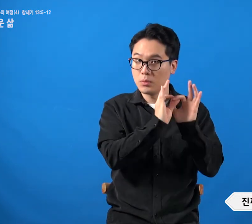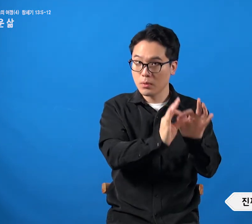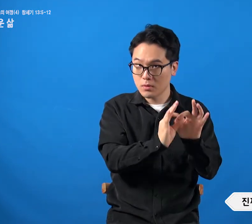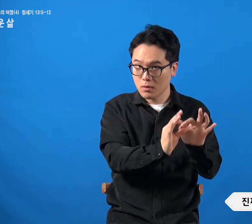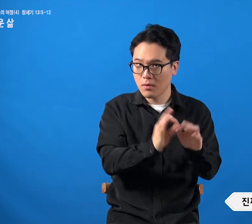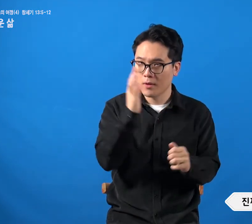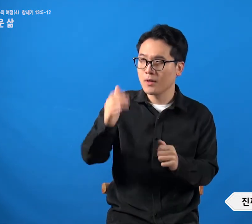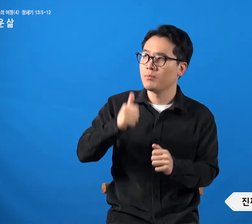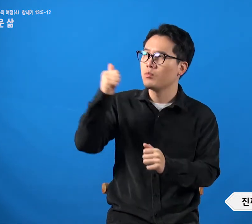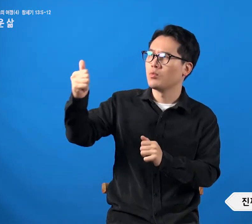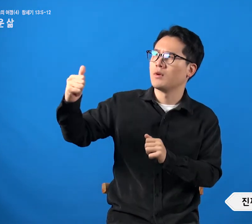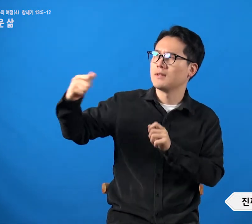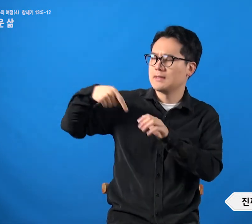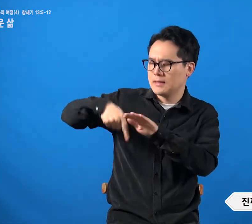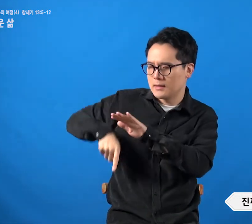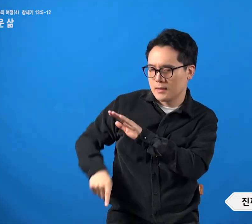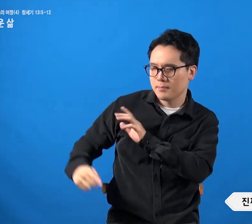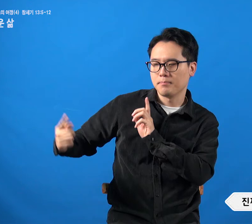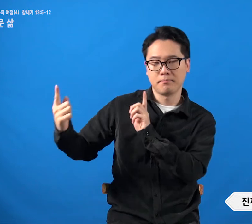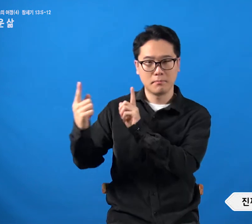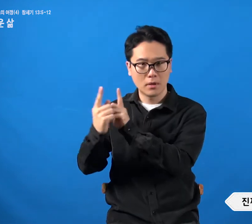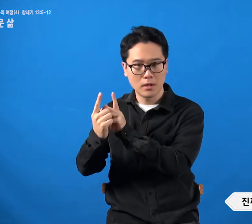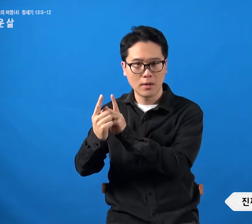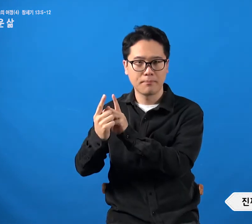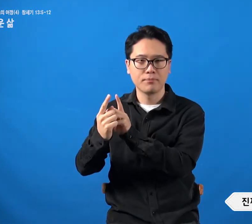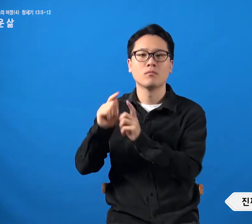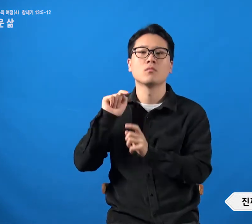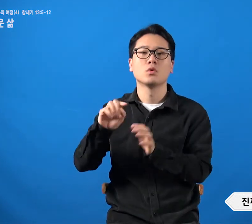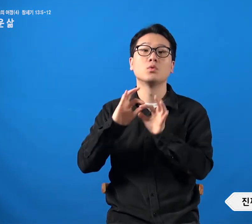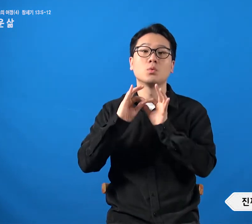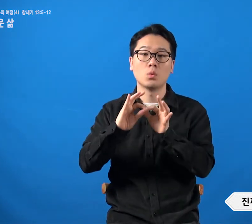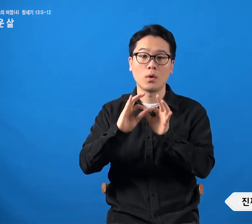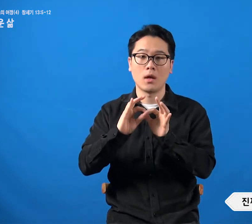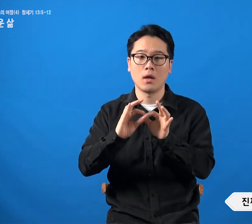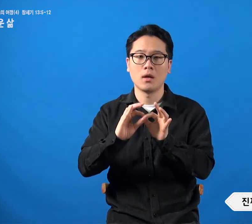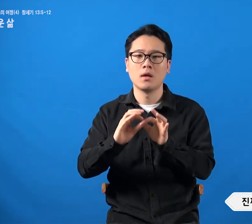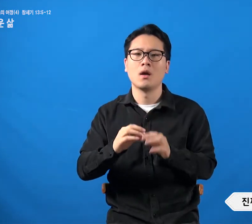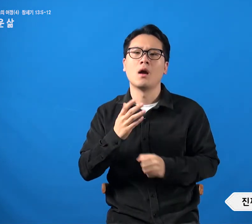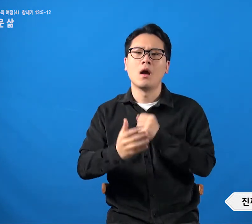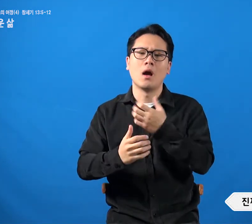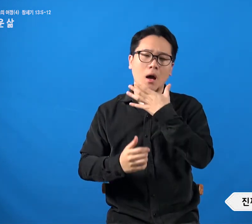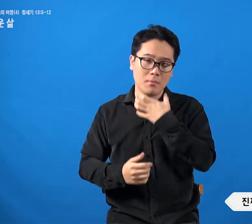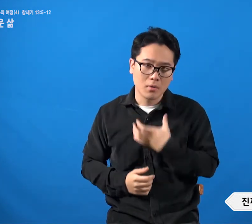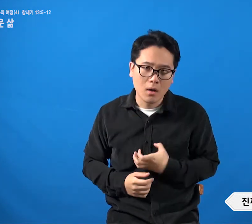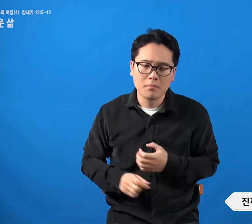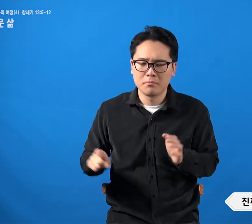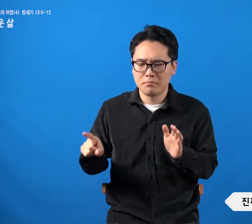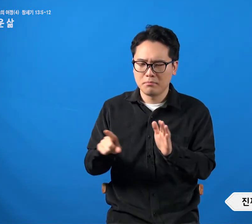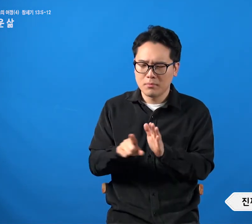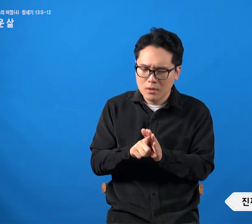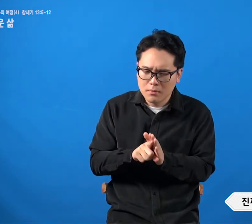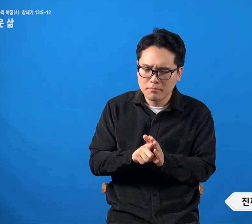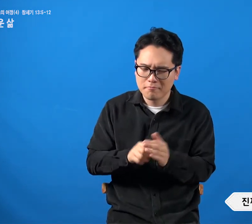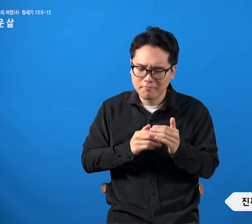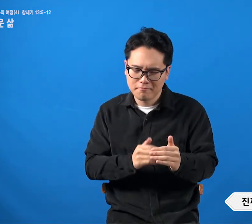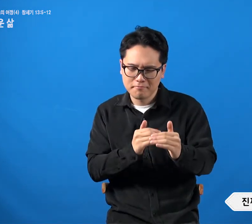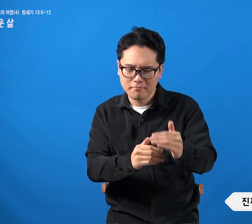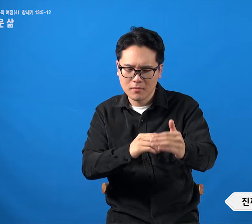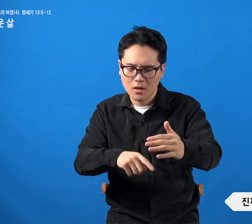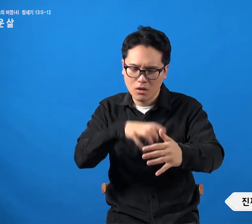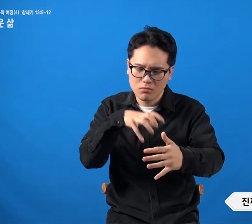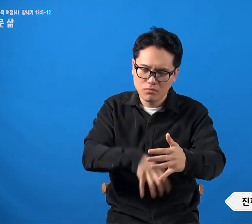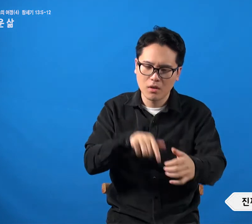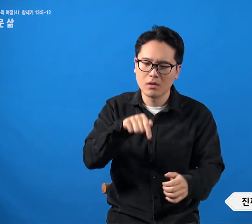깊은 만남 가운데 하나님을 알았던 아브라함, 믿음의 여정 가운데 깊어가는 그의 삶의